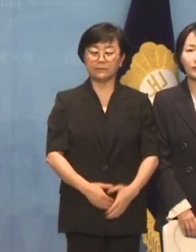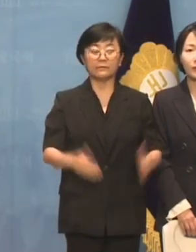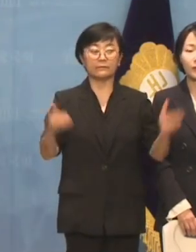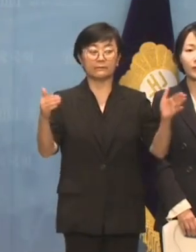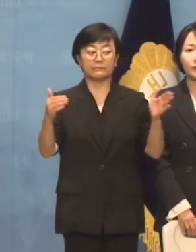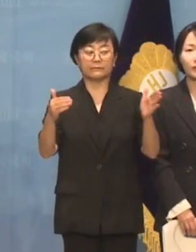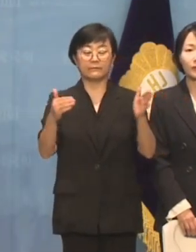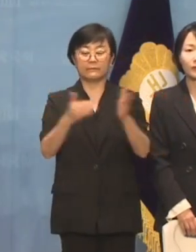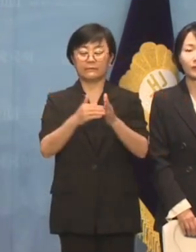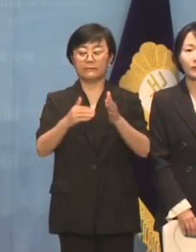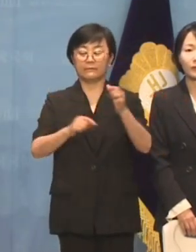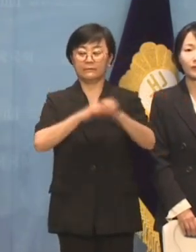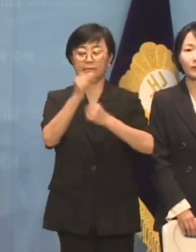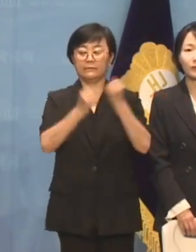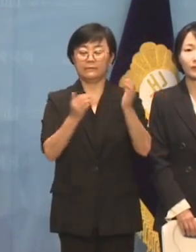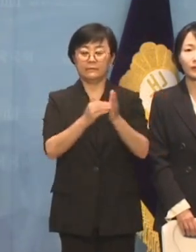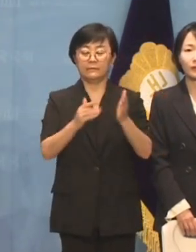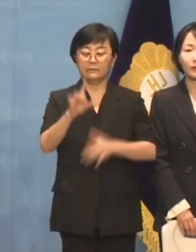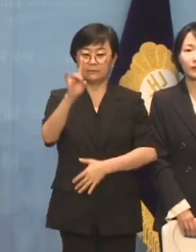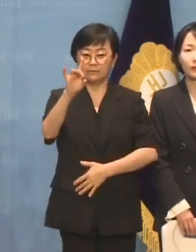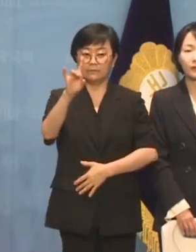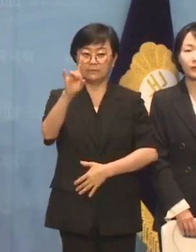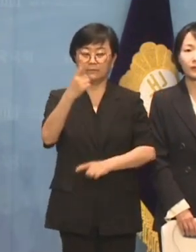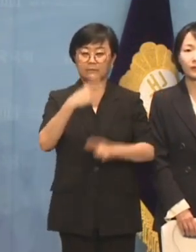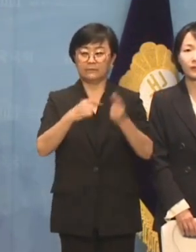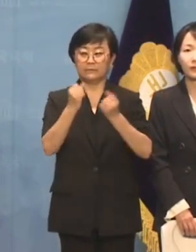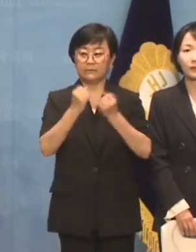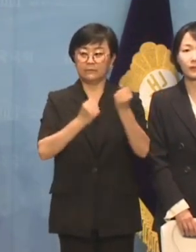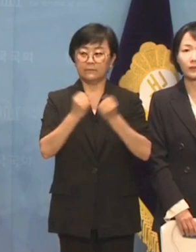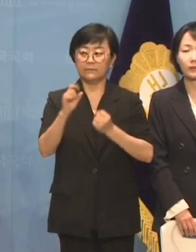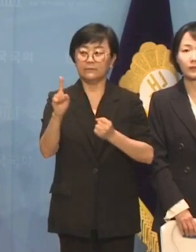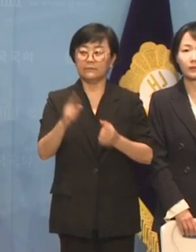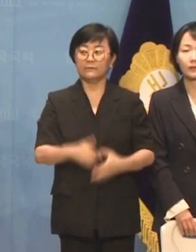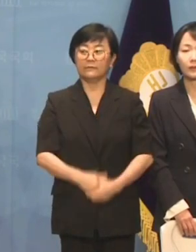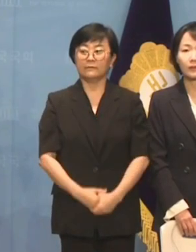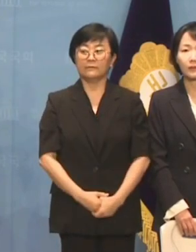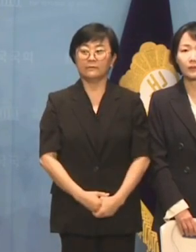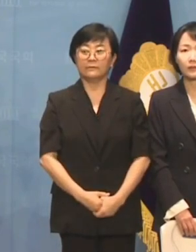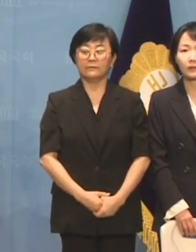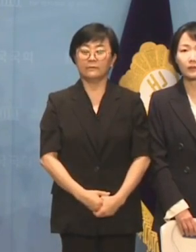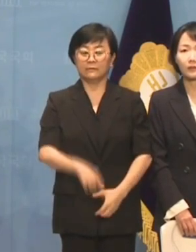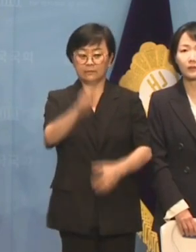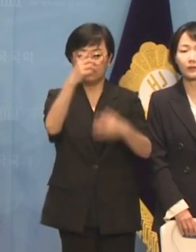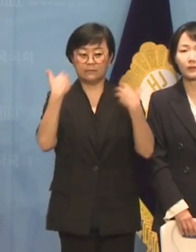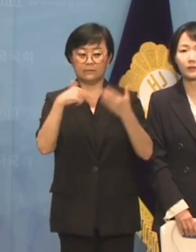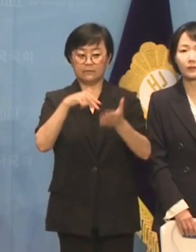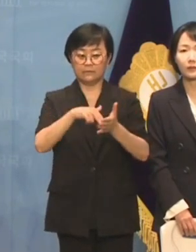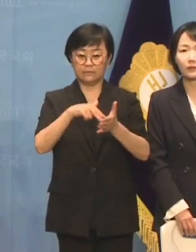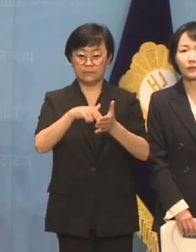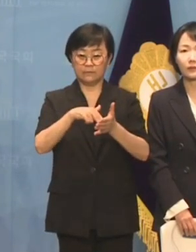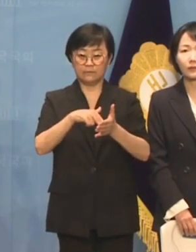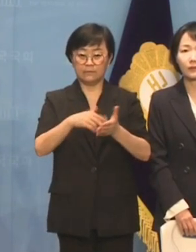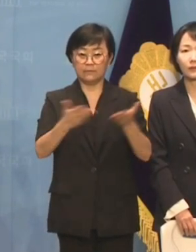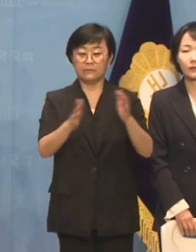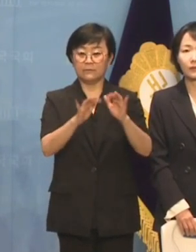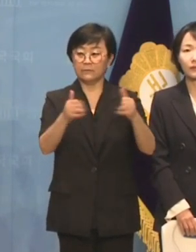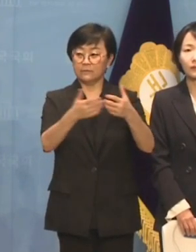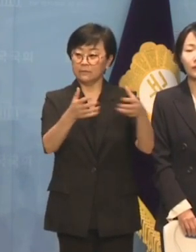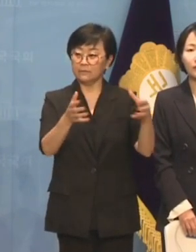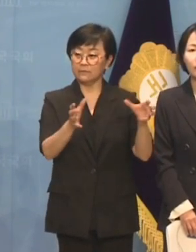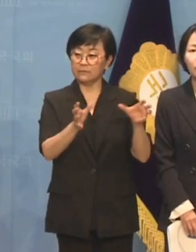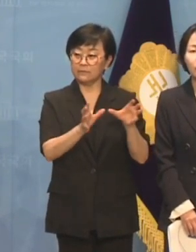네, 이상으로 기자회견을 마치고요. 하나만 더 추가해 말씀드리면 정부 측의 입장이